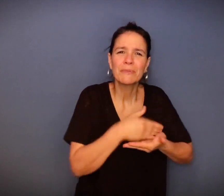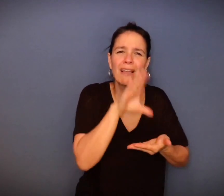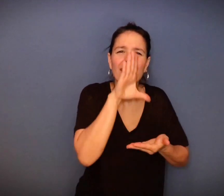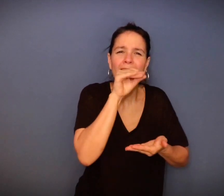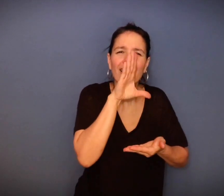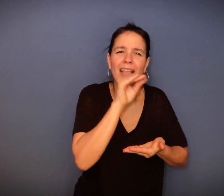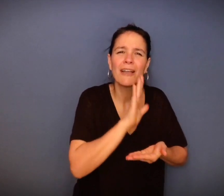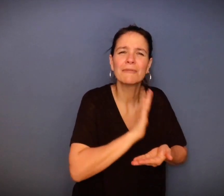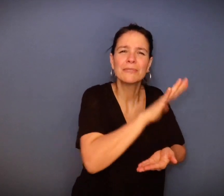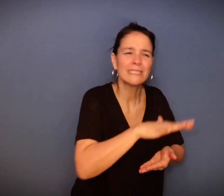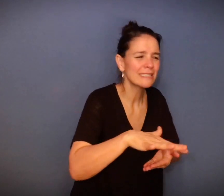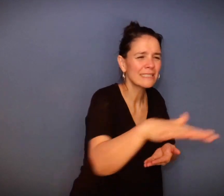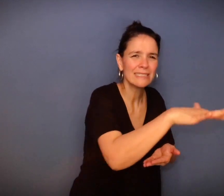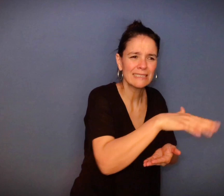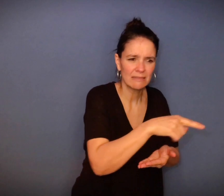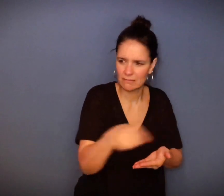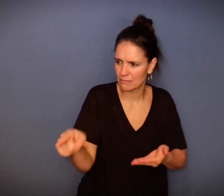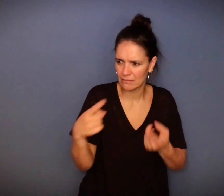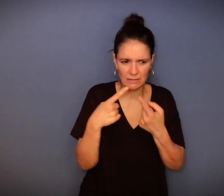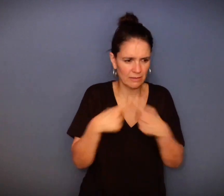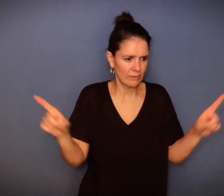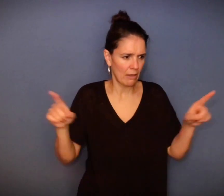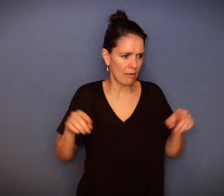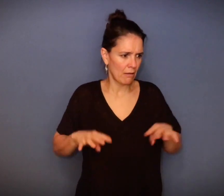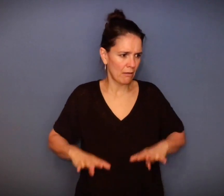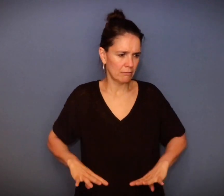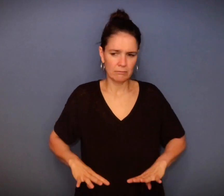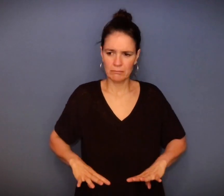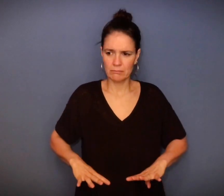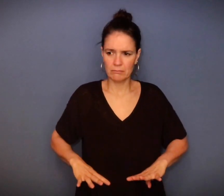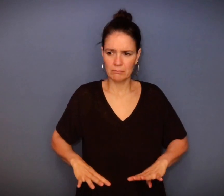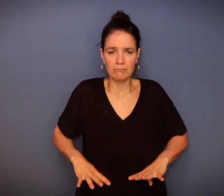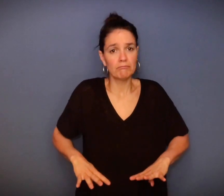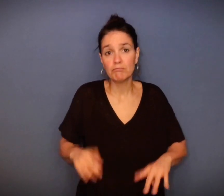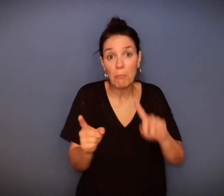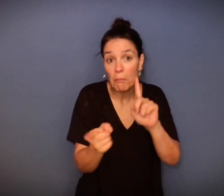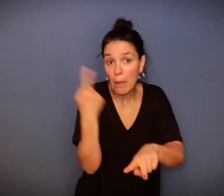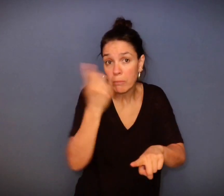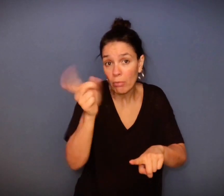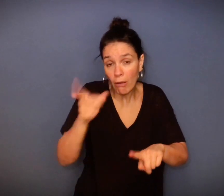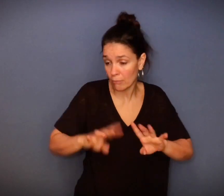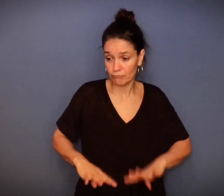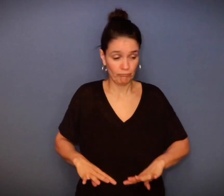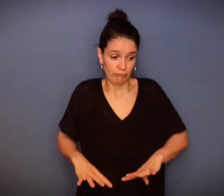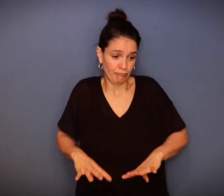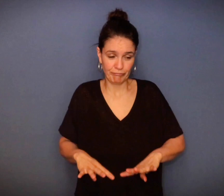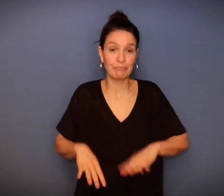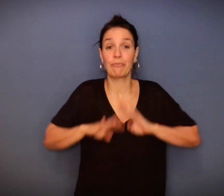Voilà un caneton vraiment différent, aucun des autres ne lui ressemble. Il est gris et